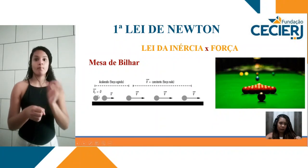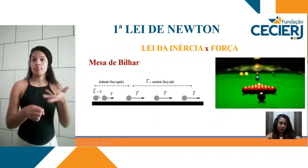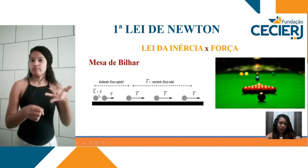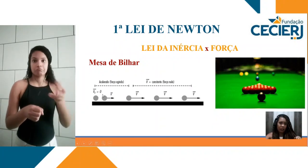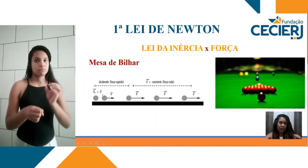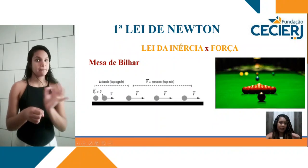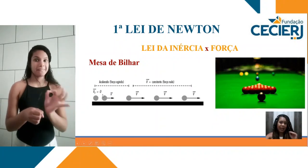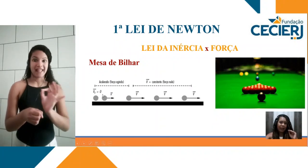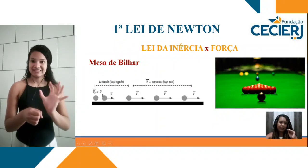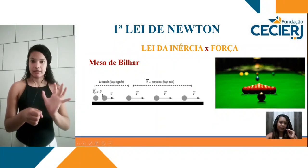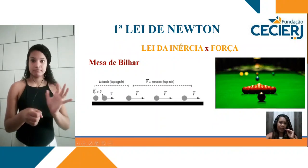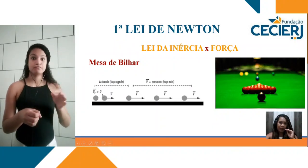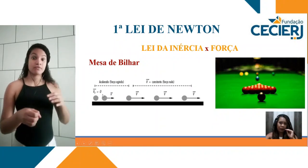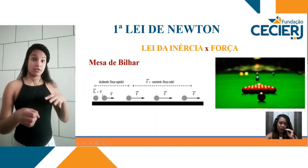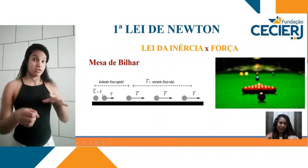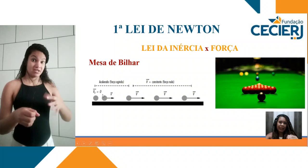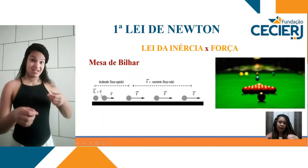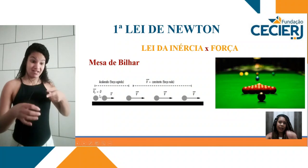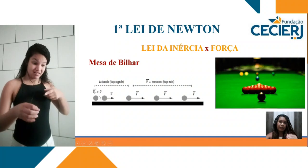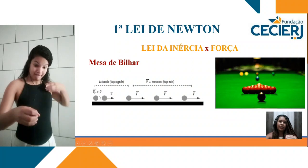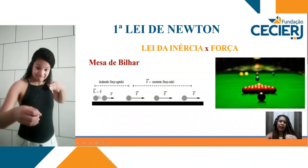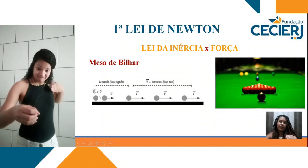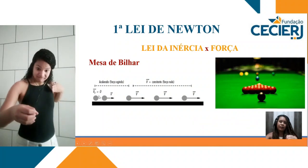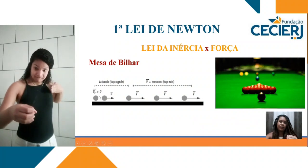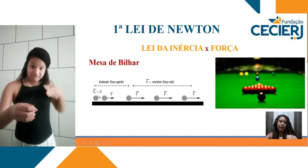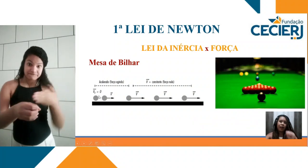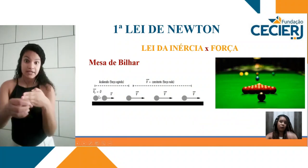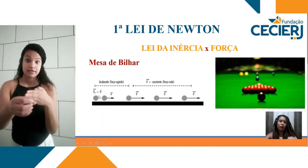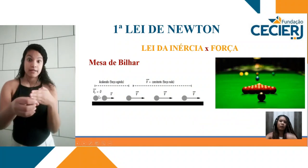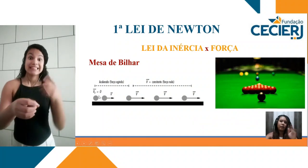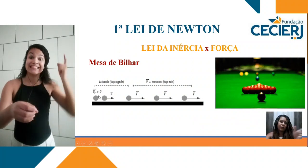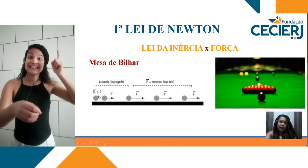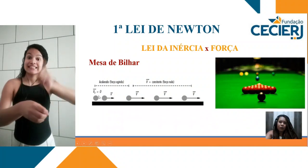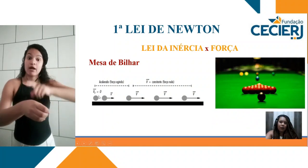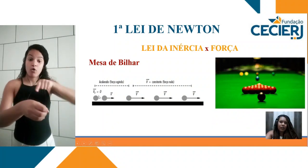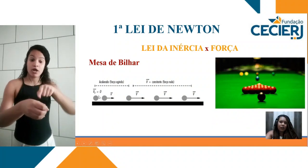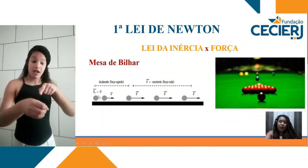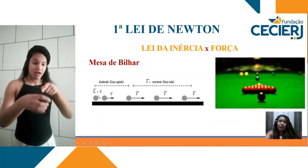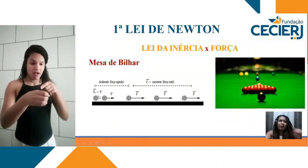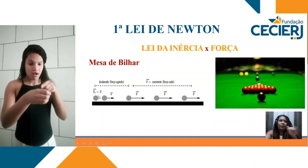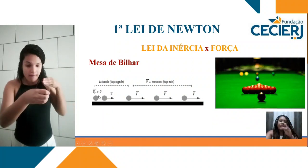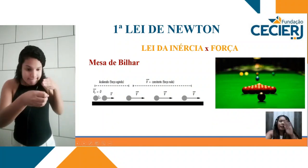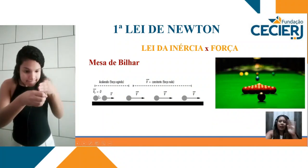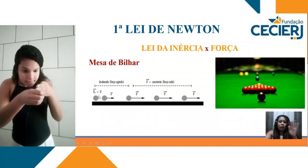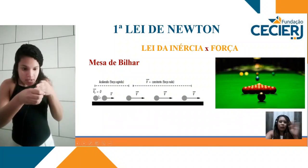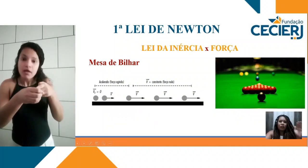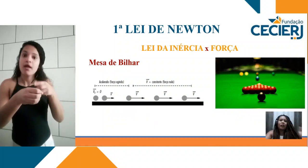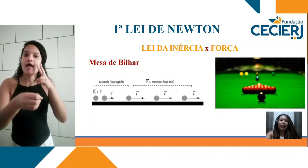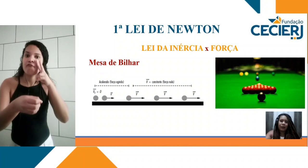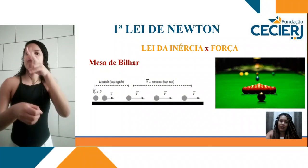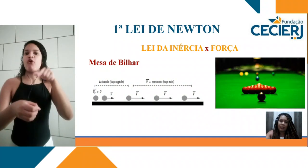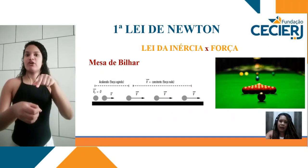nula, e dá nela uma tacada. Essa tacada seria a força que você aplica sobre a bolinha. Assim, é